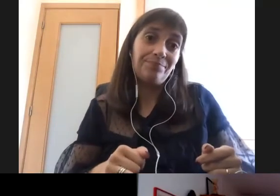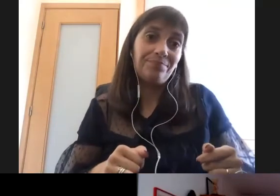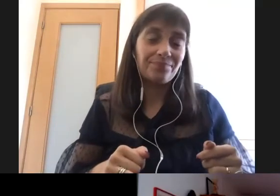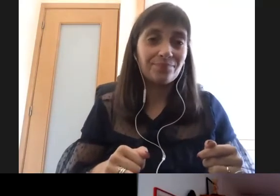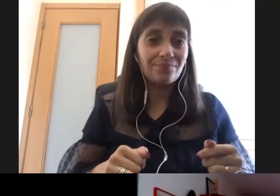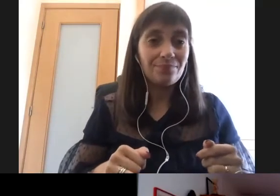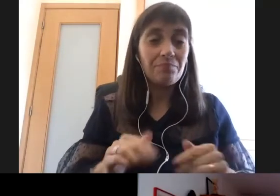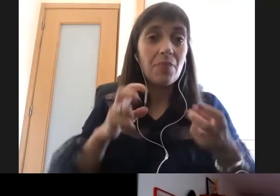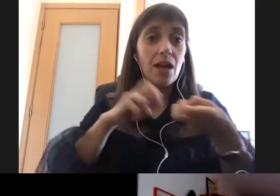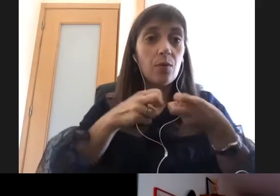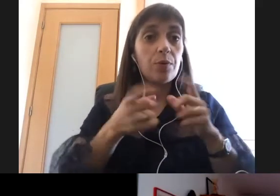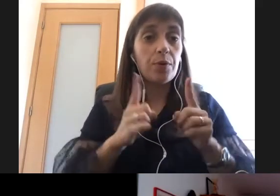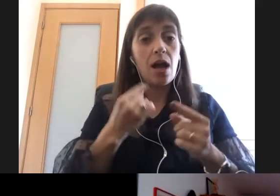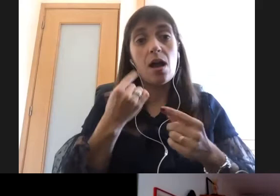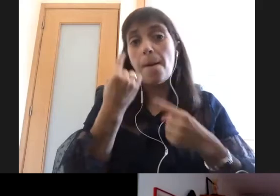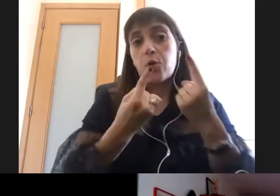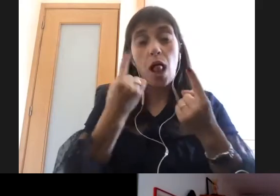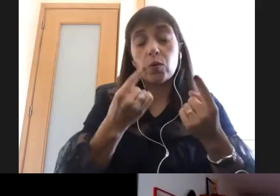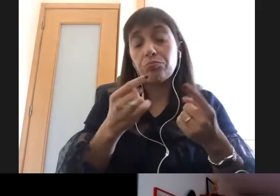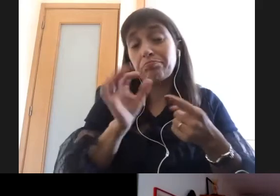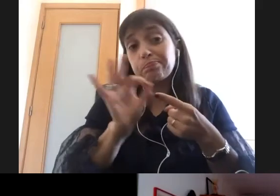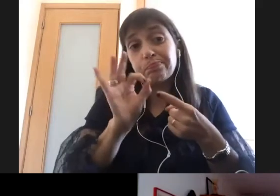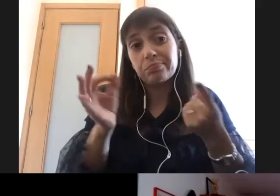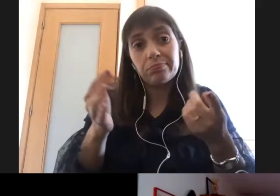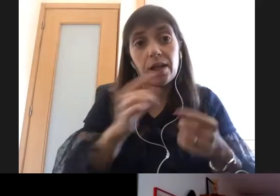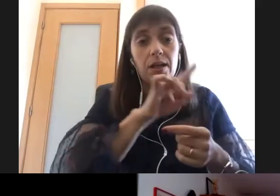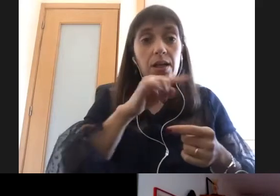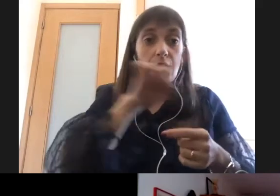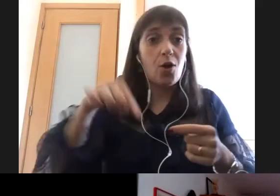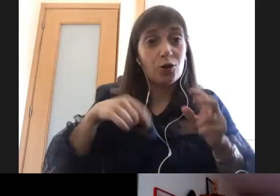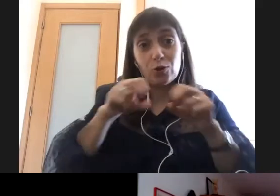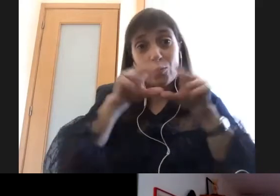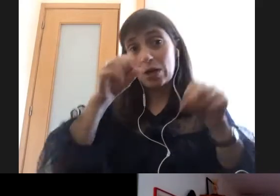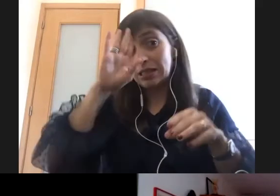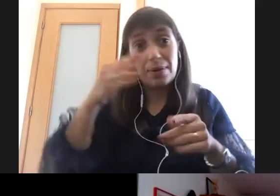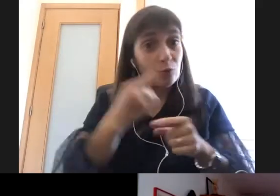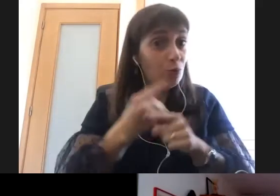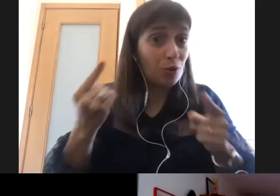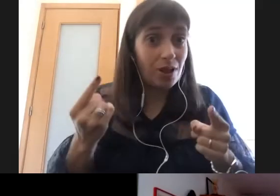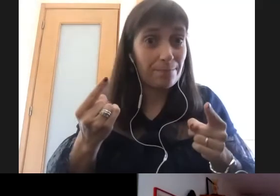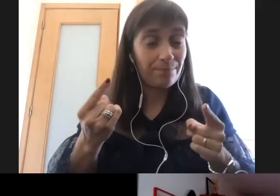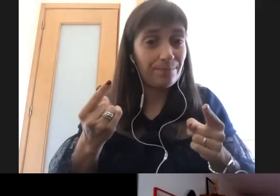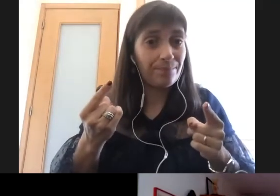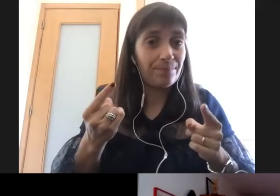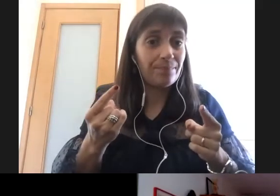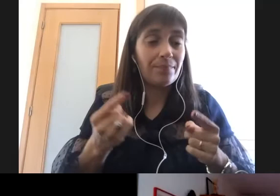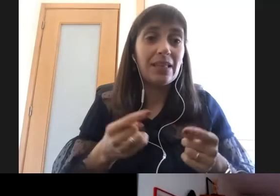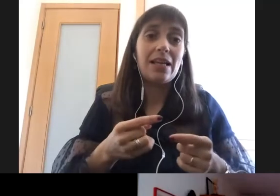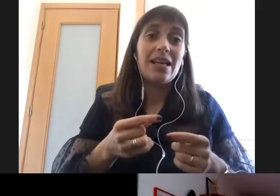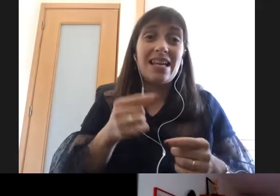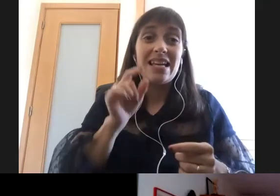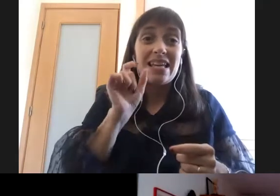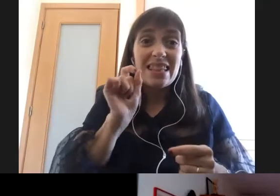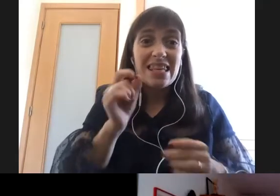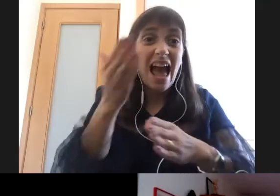O problema é que, por algum motivo, e provavelmente nós jamais saberemos o porquê, na véspera da